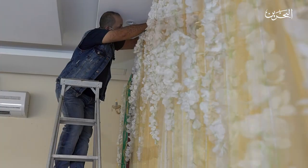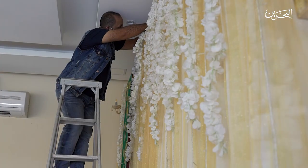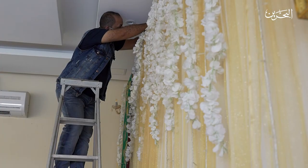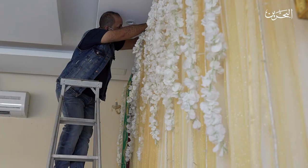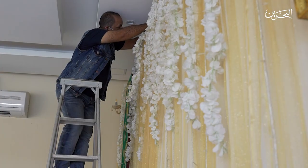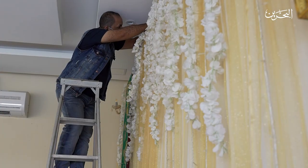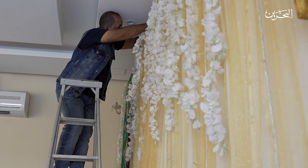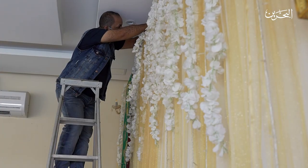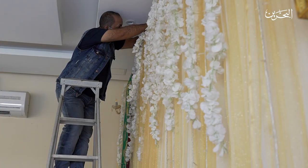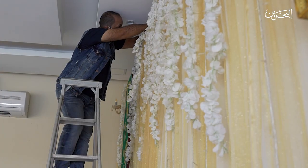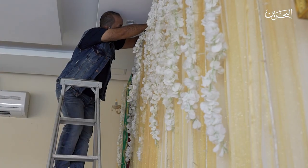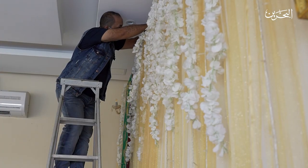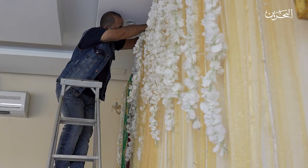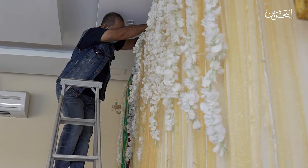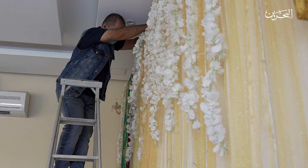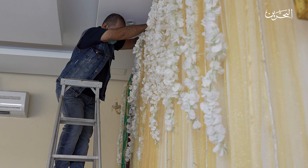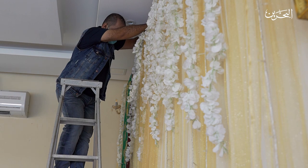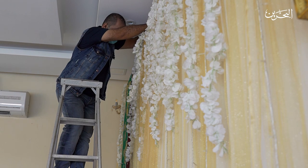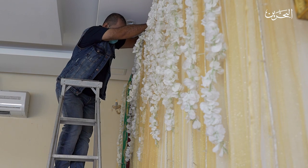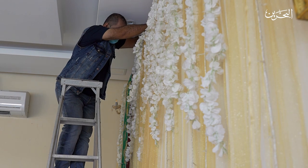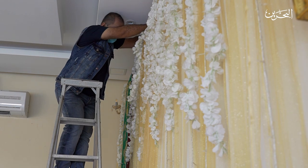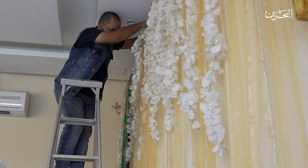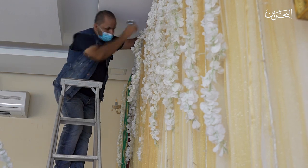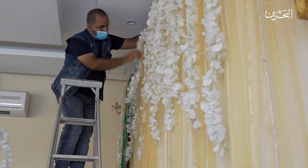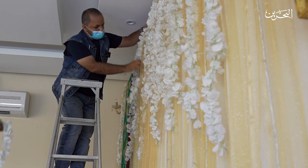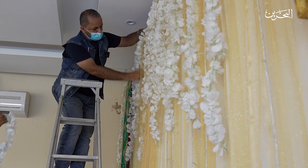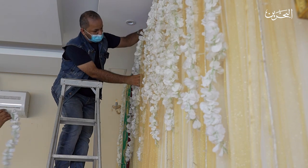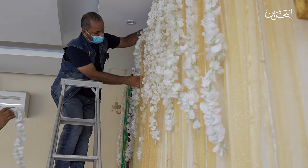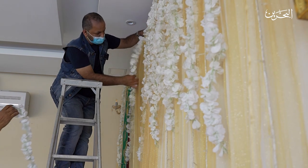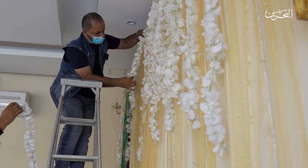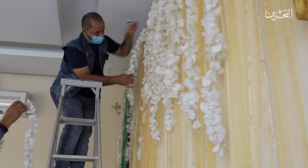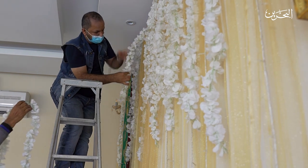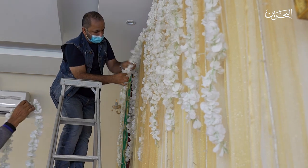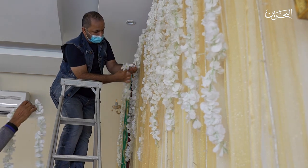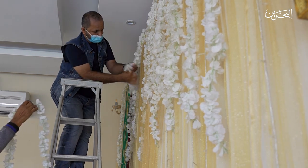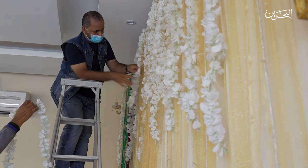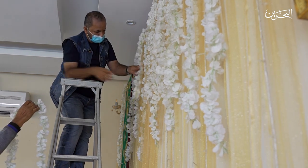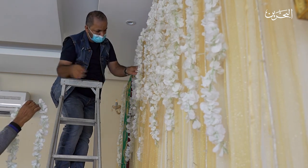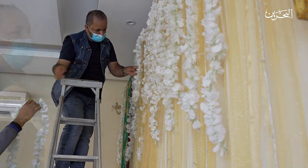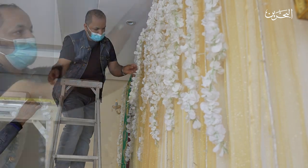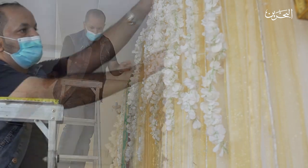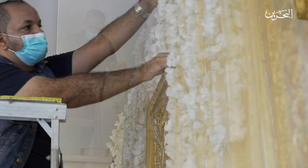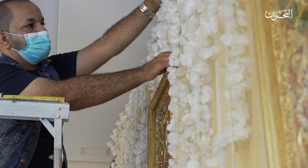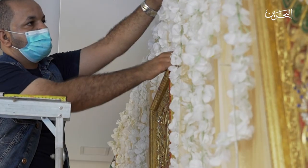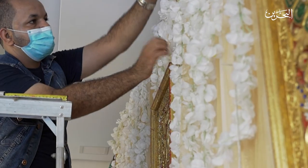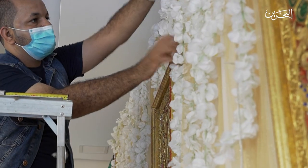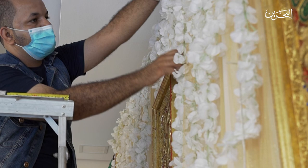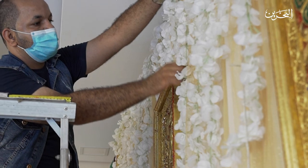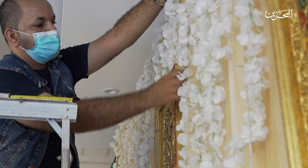فيها، فتحول نشاط حسين بعدها إلى تنسيق وتزيين المنازل والأماكن الخاصة في المناسبات